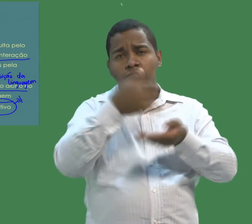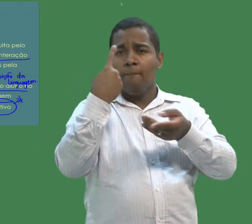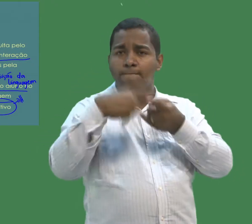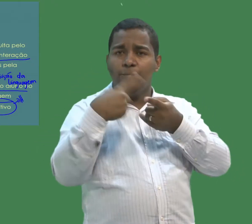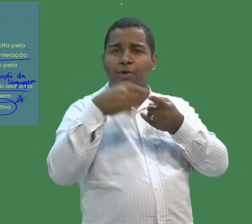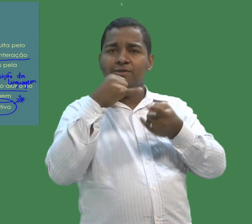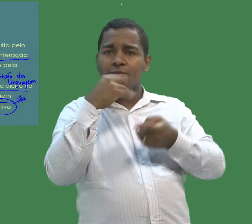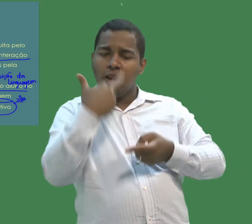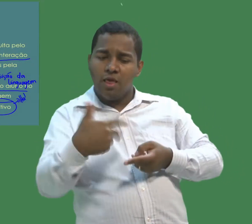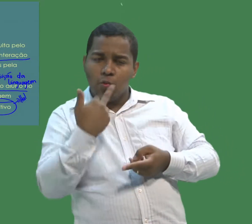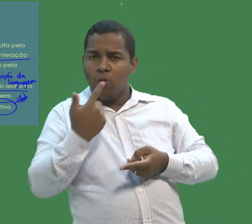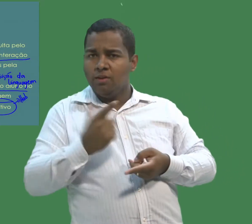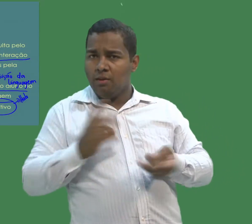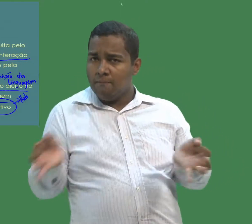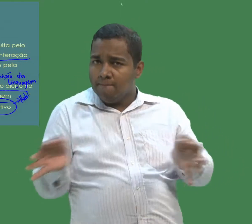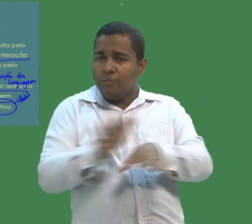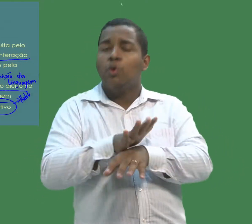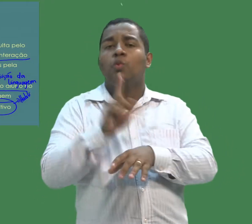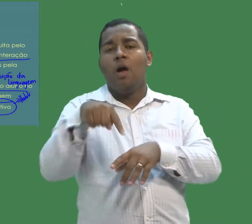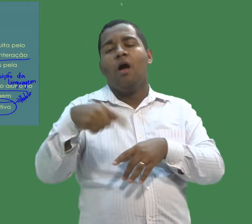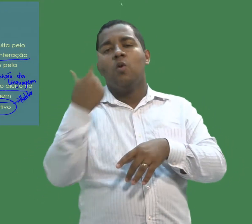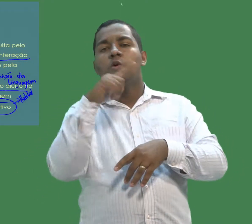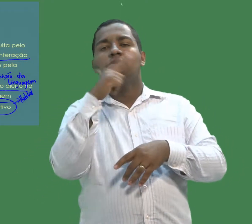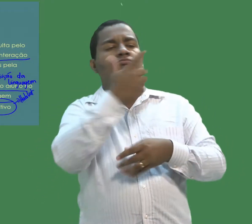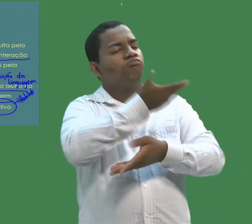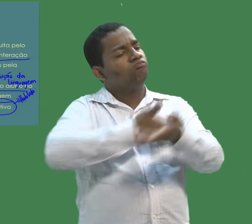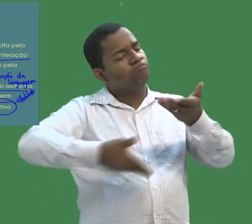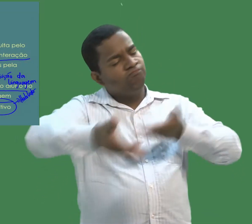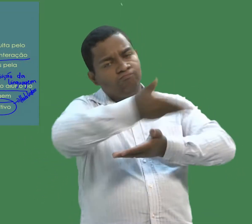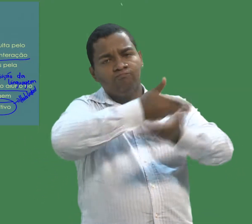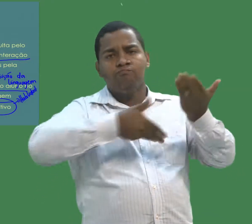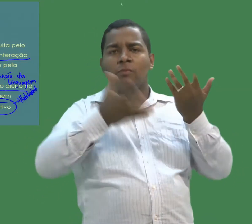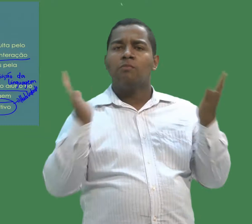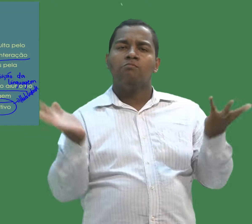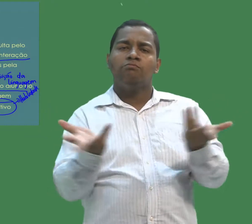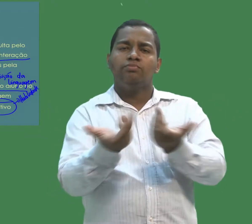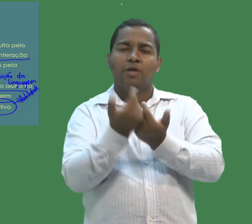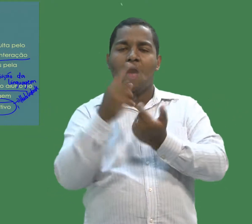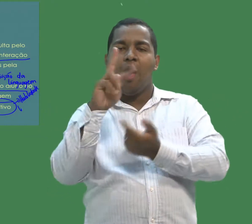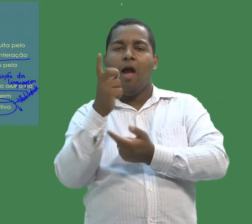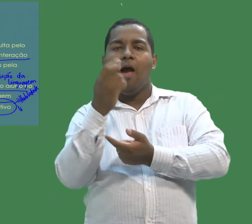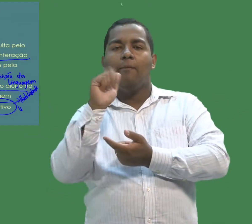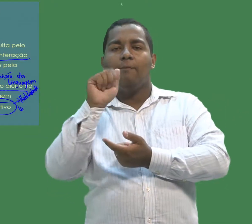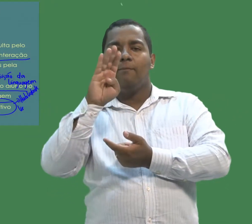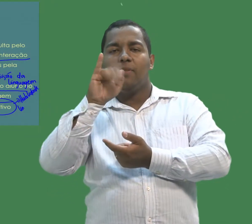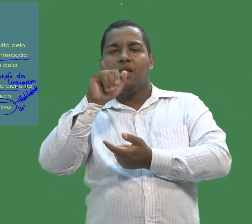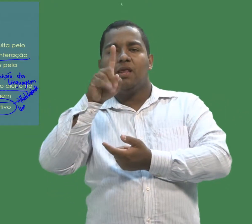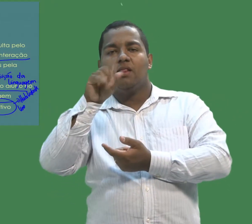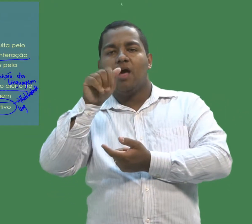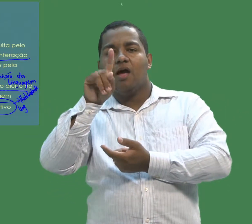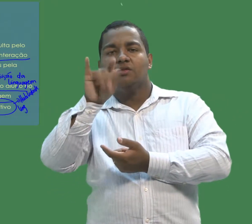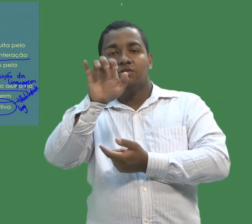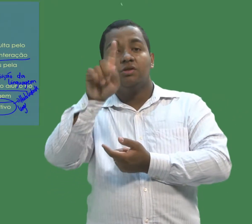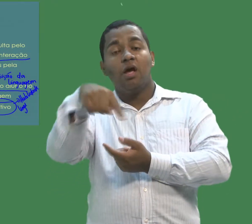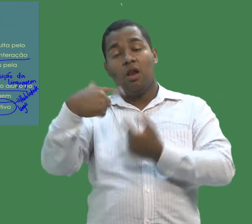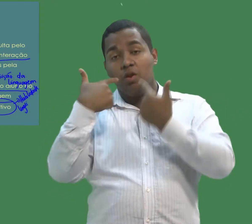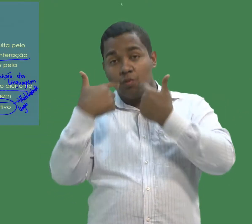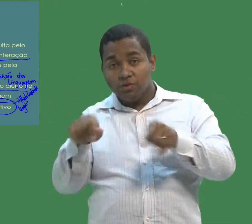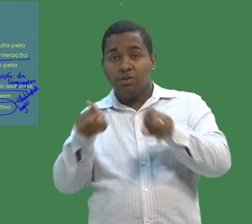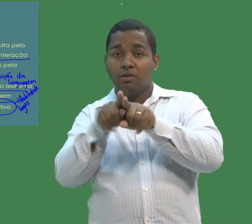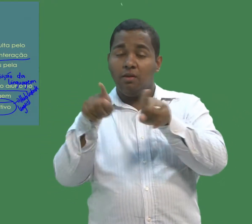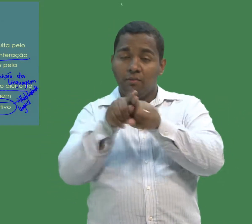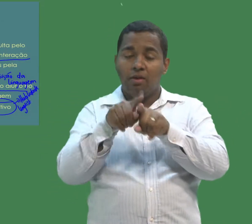realmente a sua habilidade. A habilidade esta ligada tanto à habilidade linguística, como também a